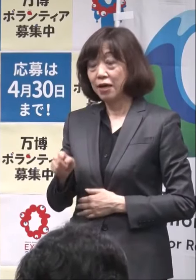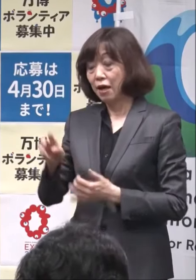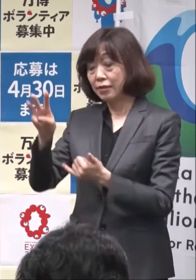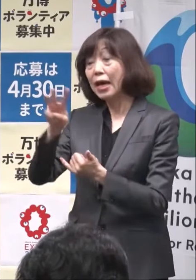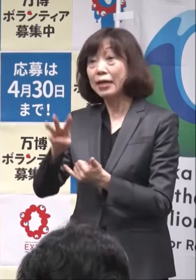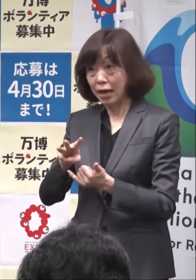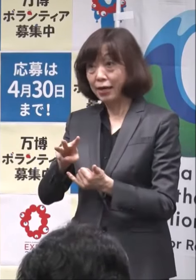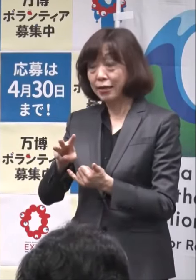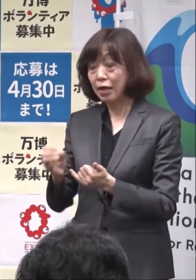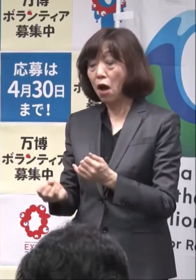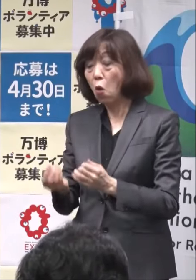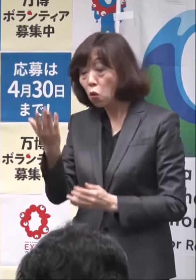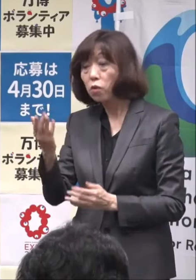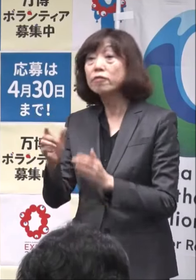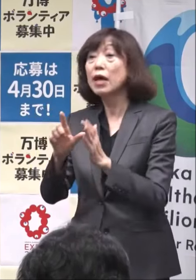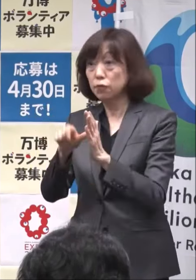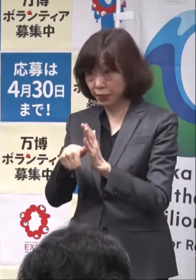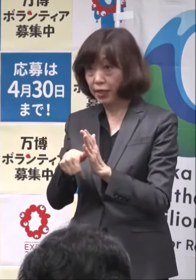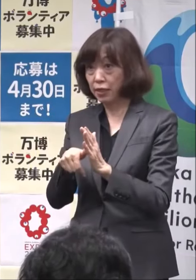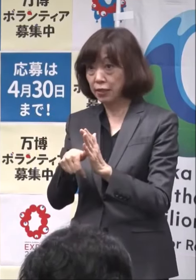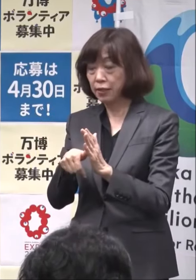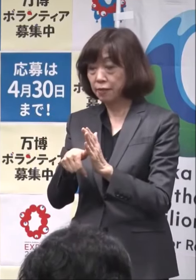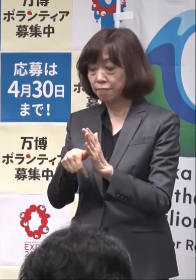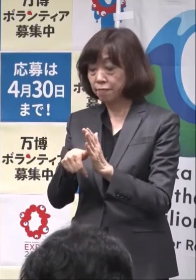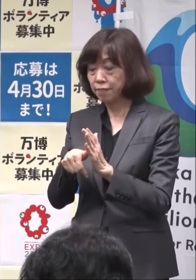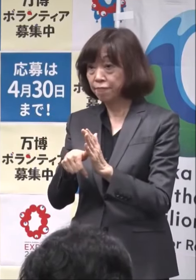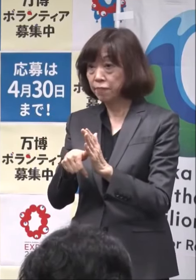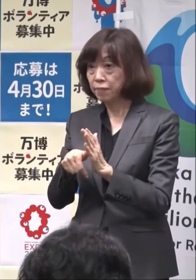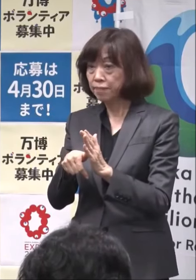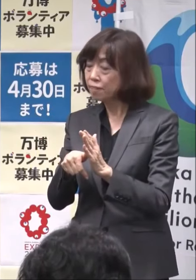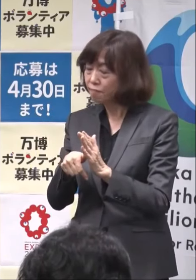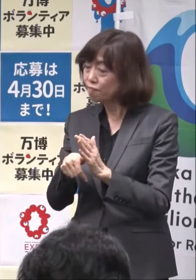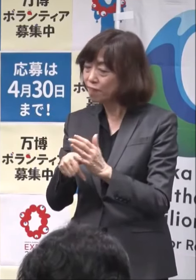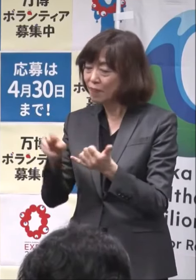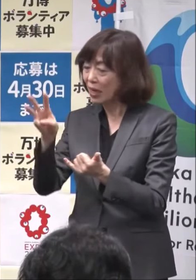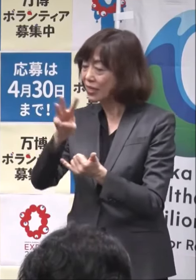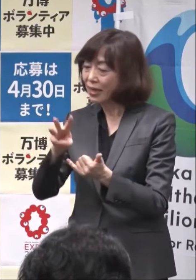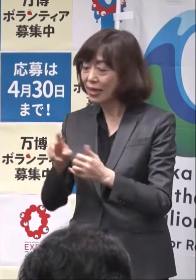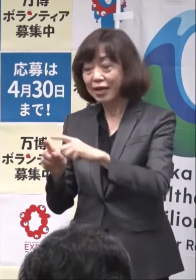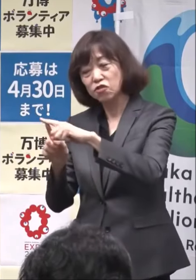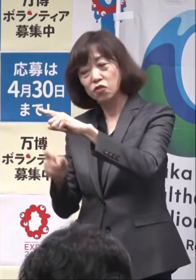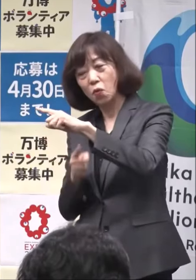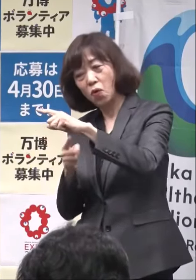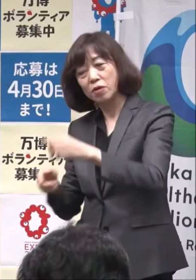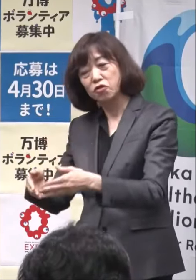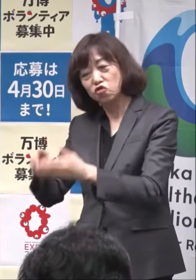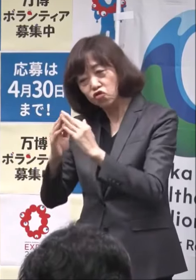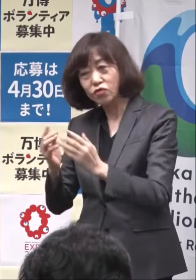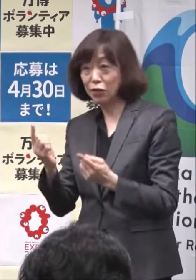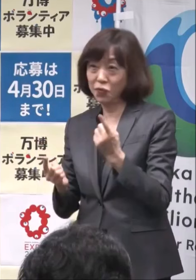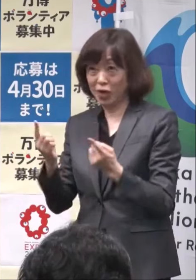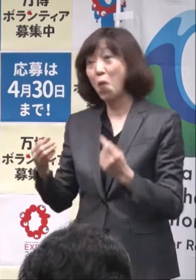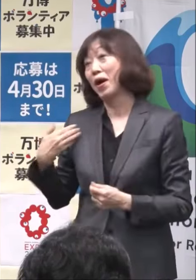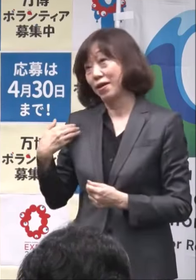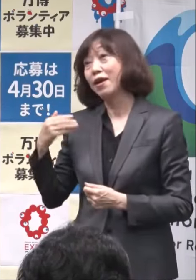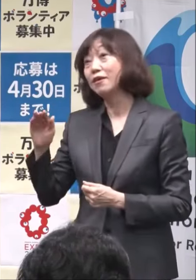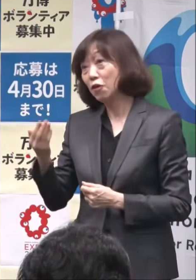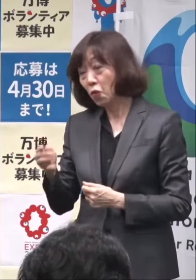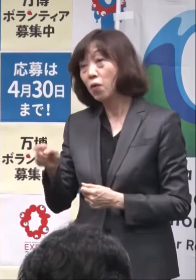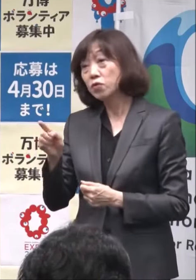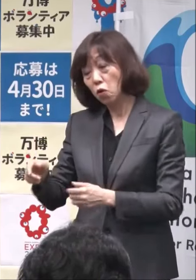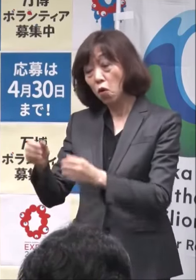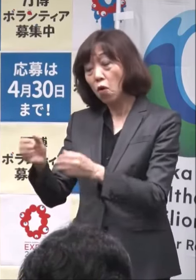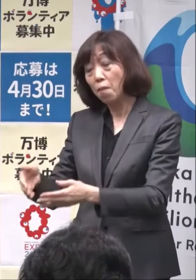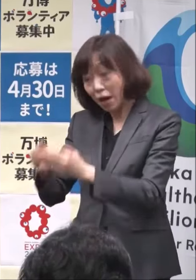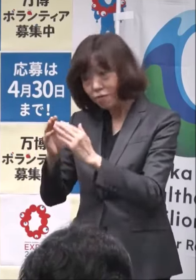の大災害が起きた時っていうのをある意味、災害庁を作るかどうかわからないですけれども、その例えば災害庁があるんであればある